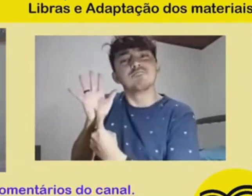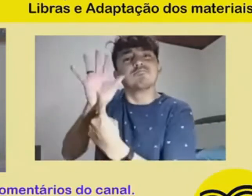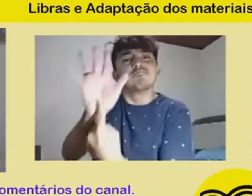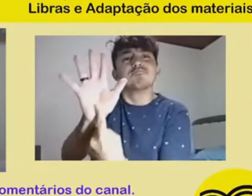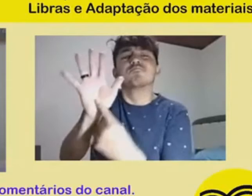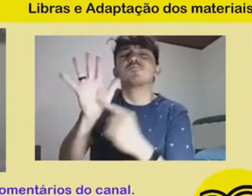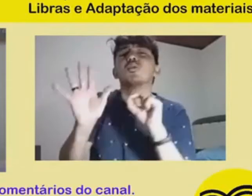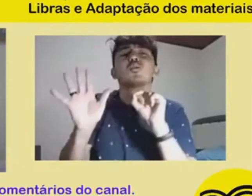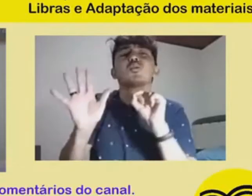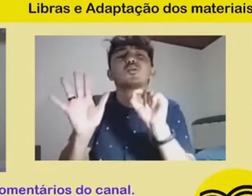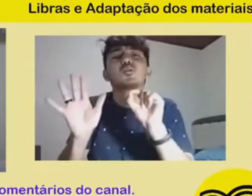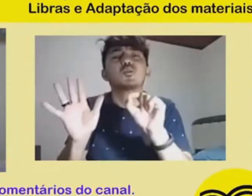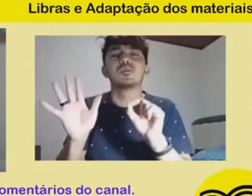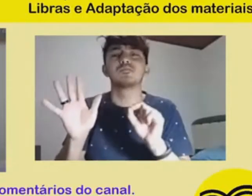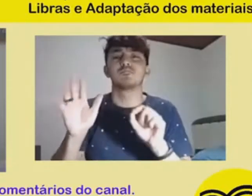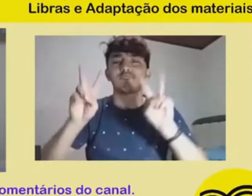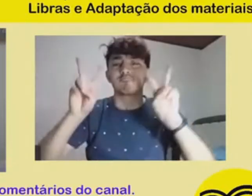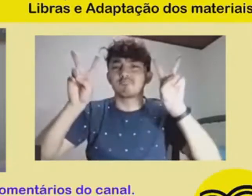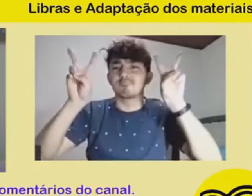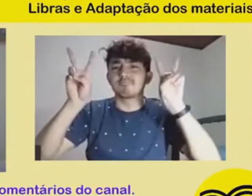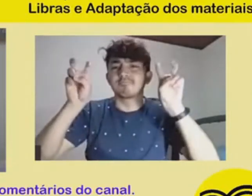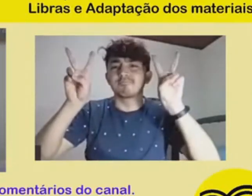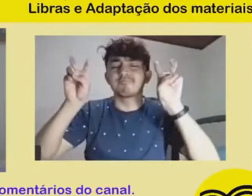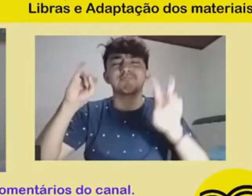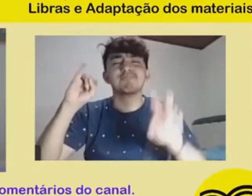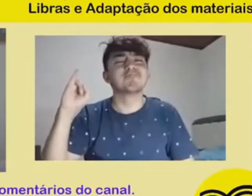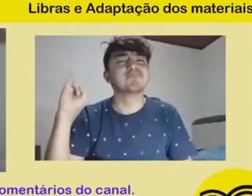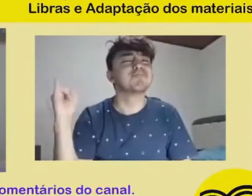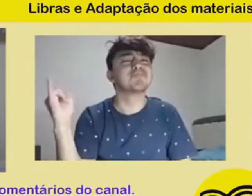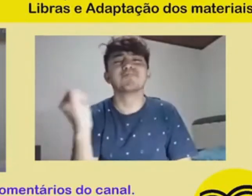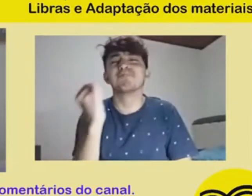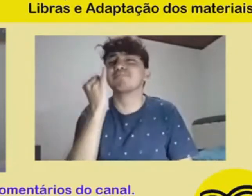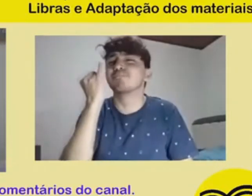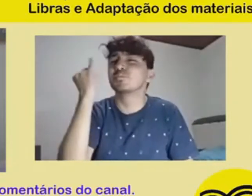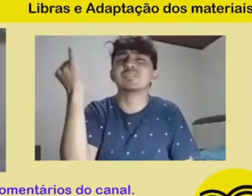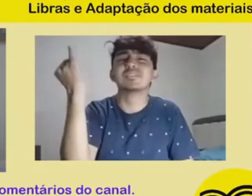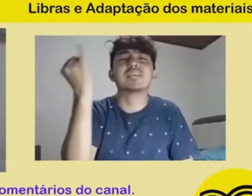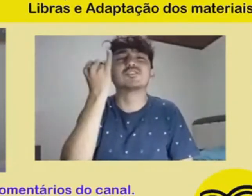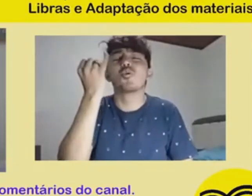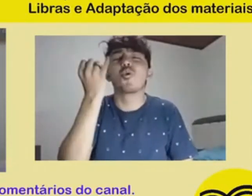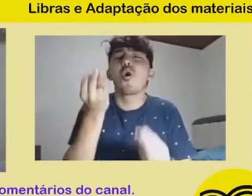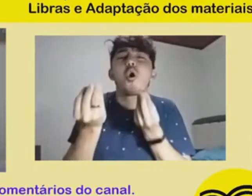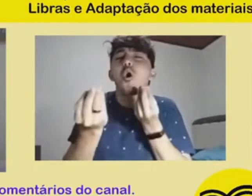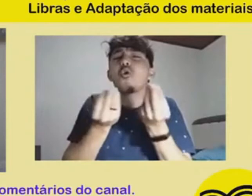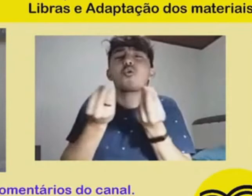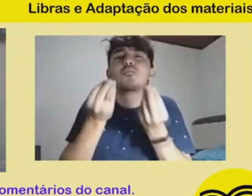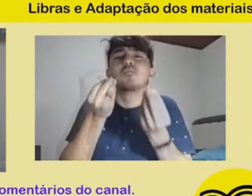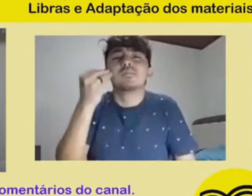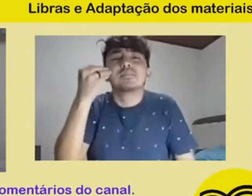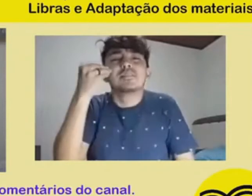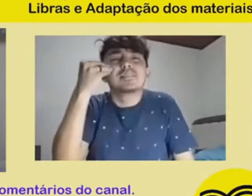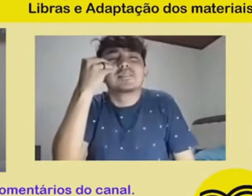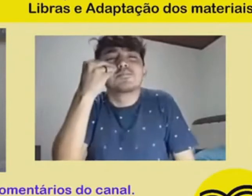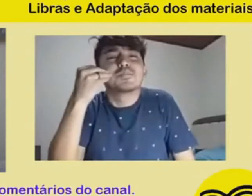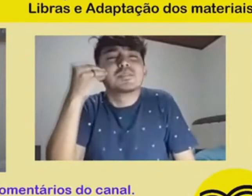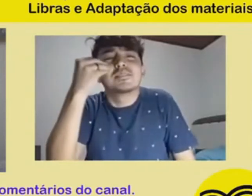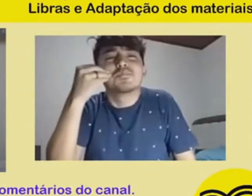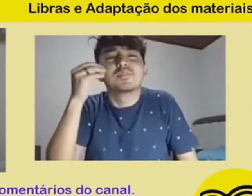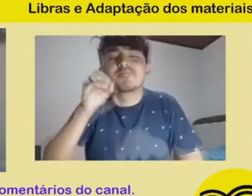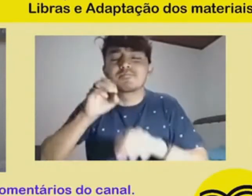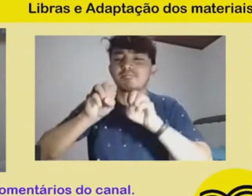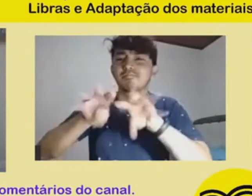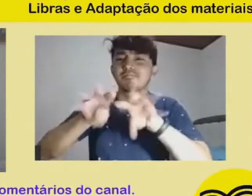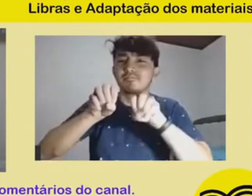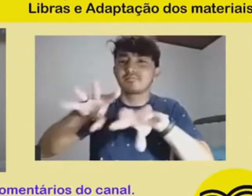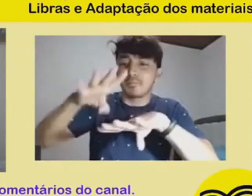Então, a Zanúbia hoje vai mostrar para nós sobre a